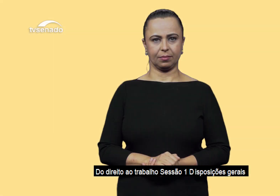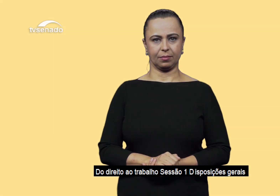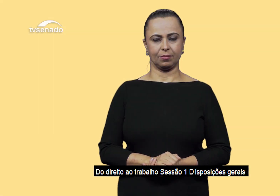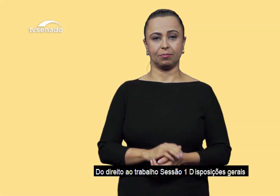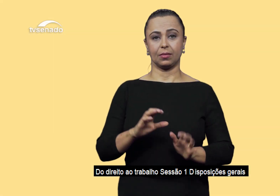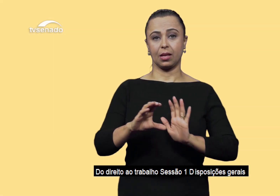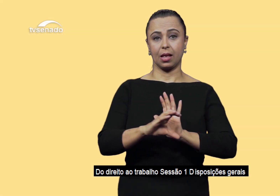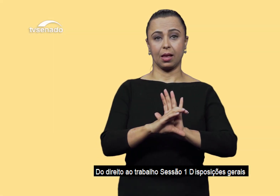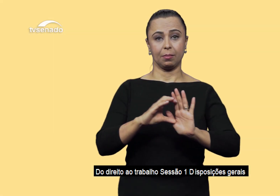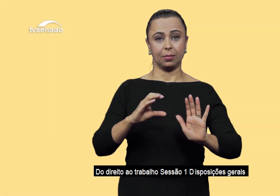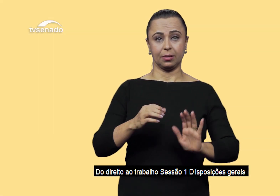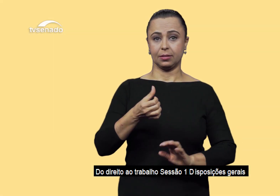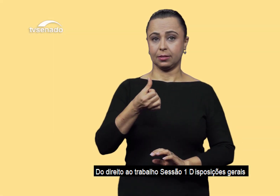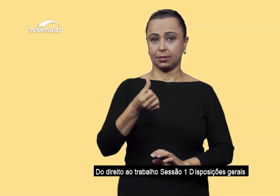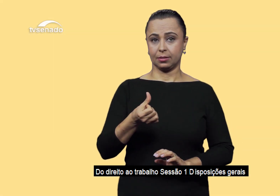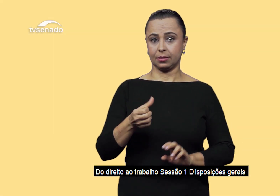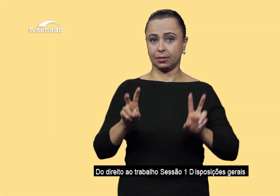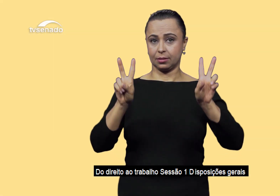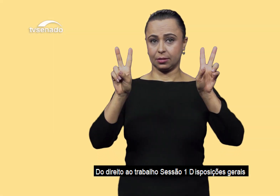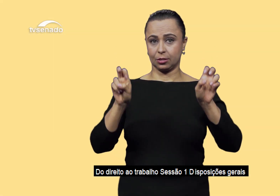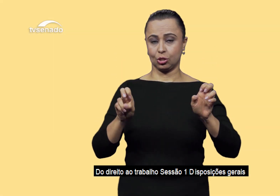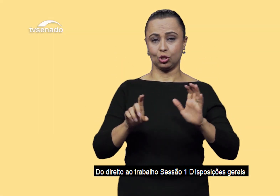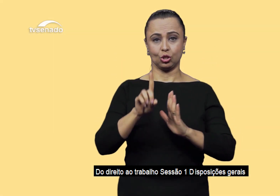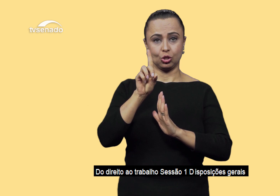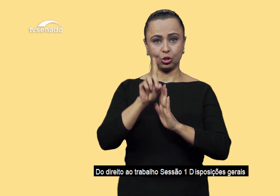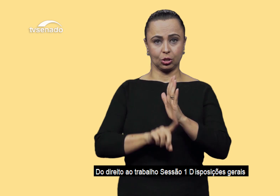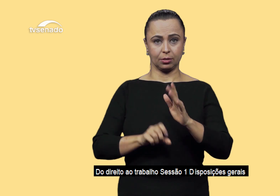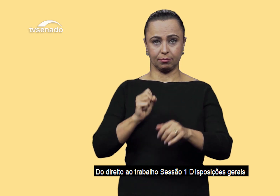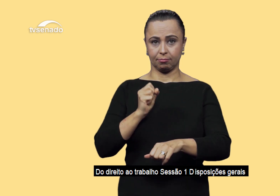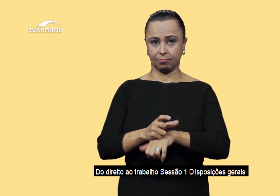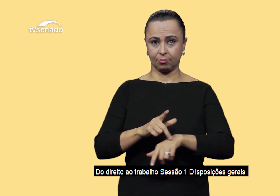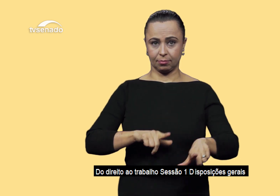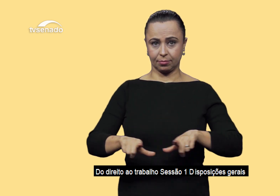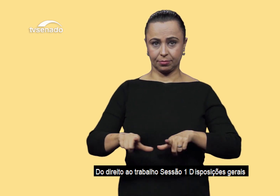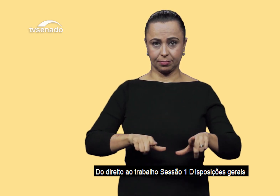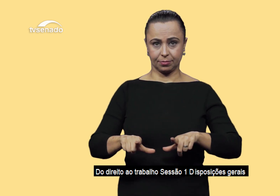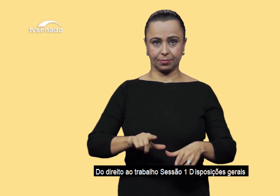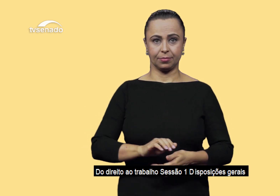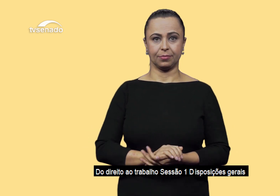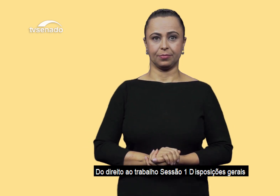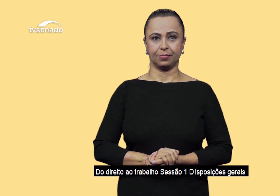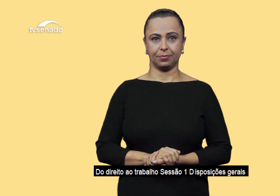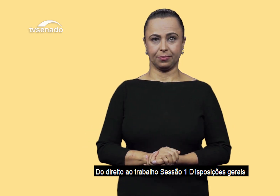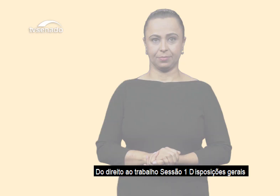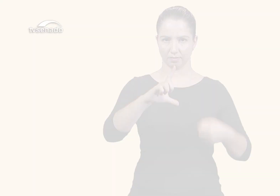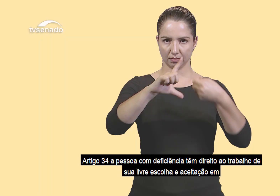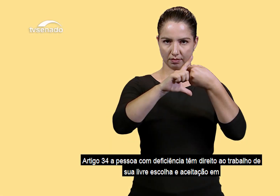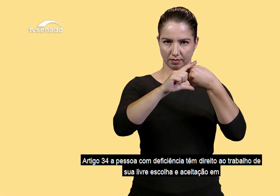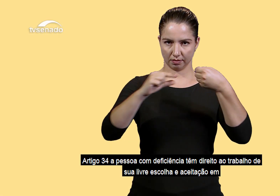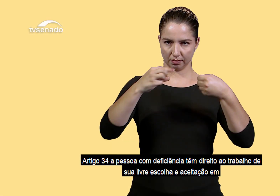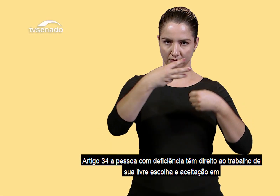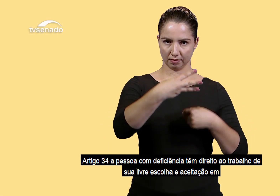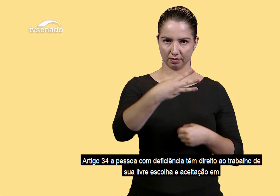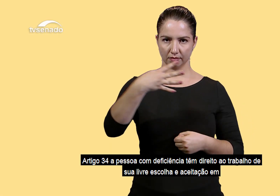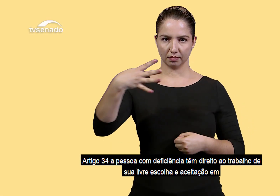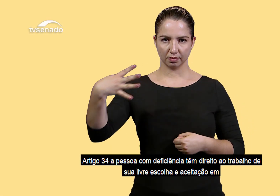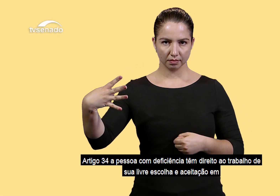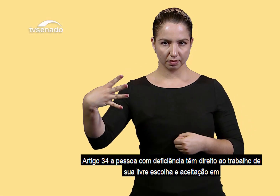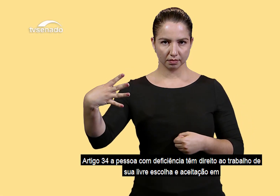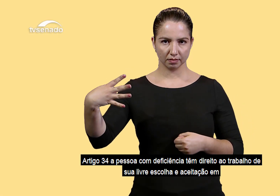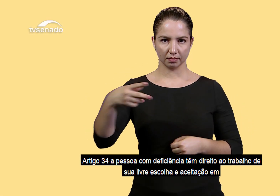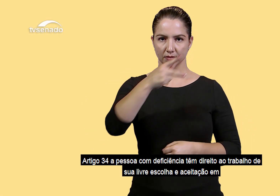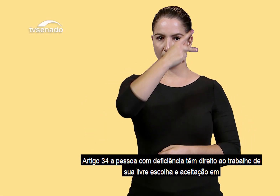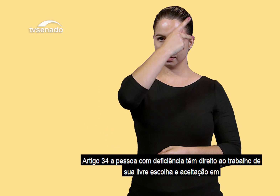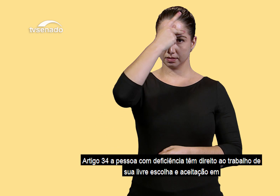Capítulo 6. Do direito ao trabalho. Artigo 34.